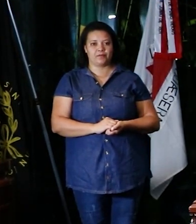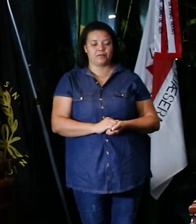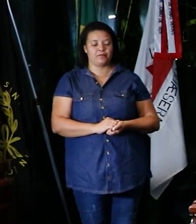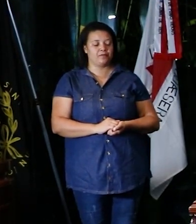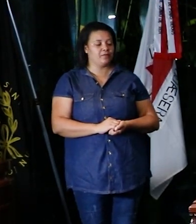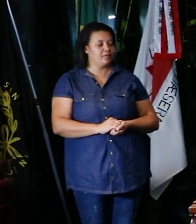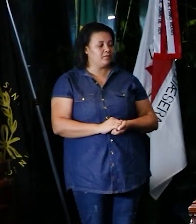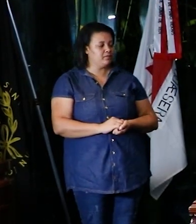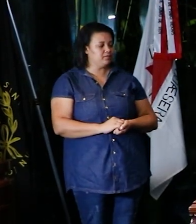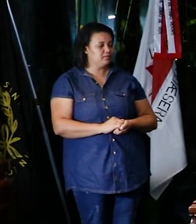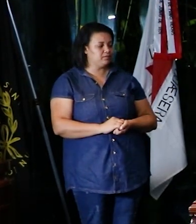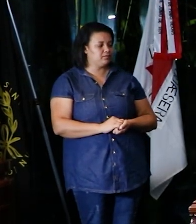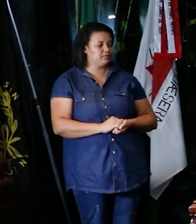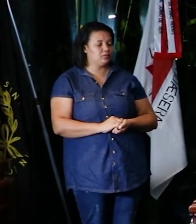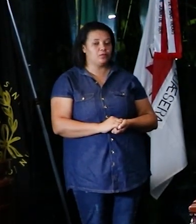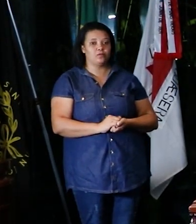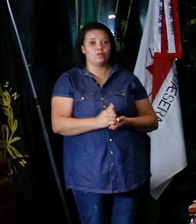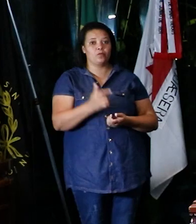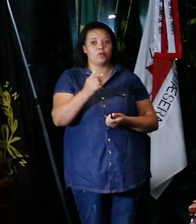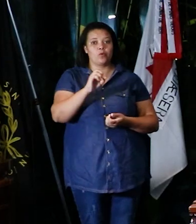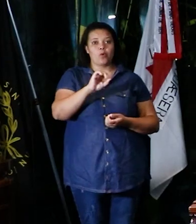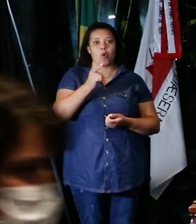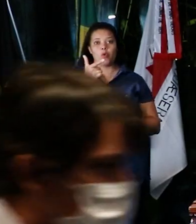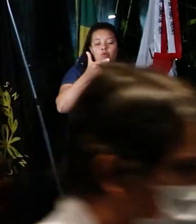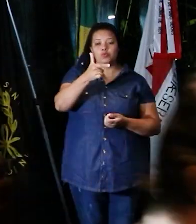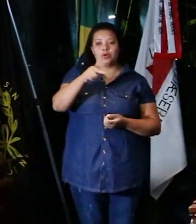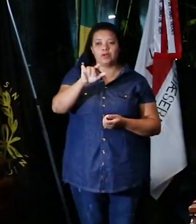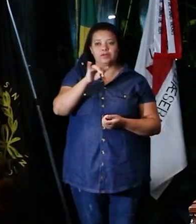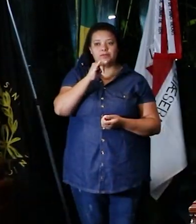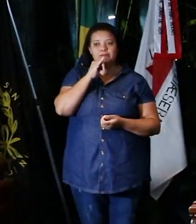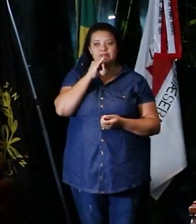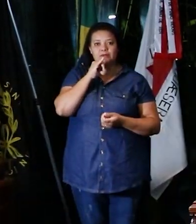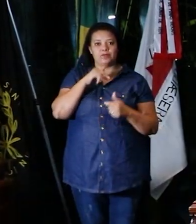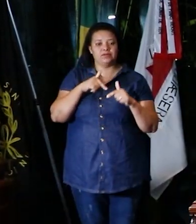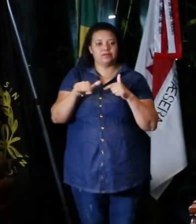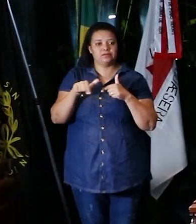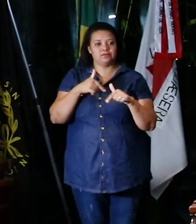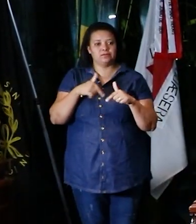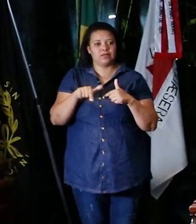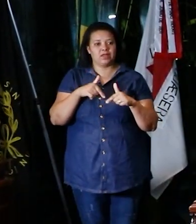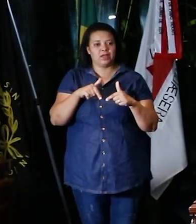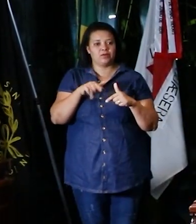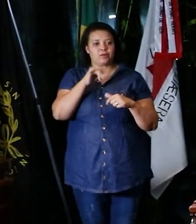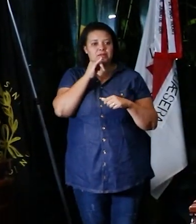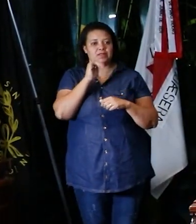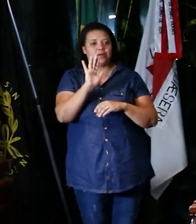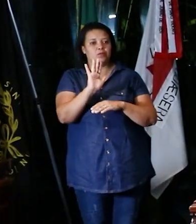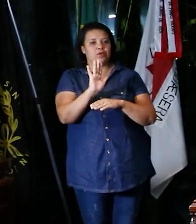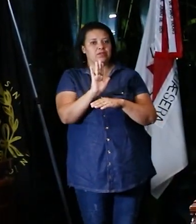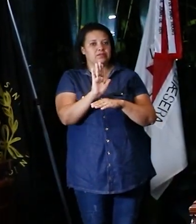de outras áreas, a área de cinema que ele amava.